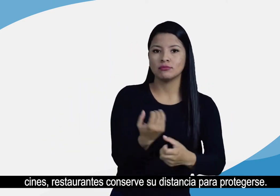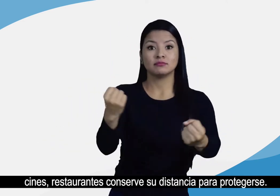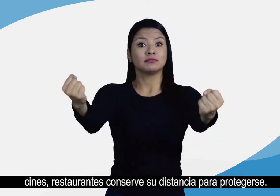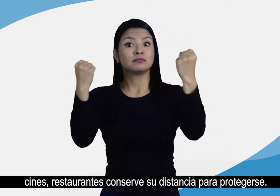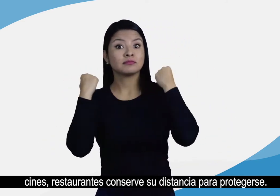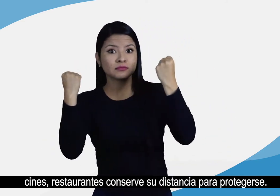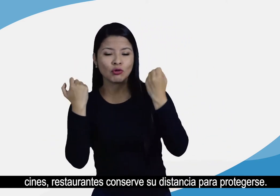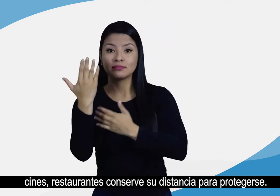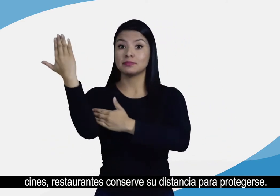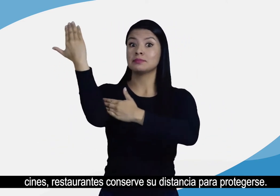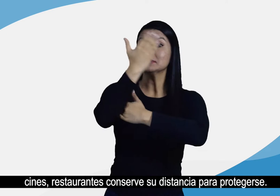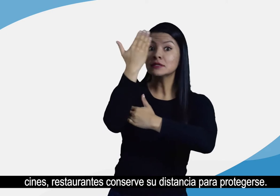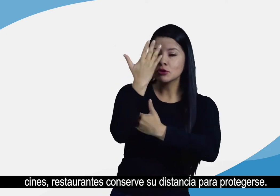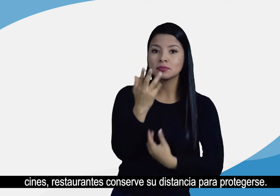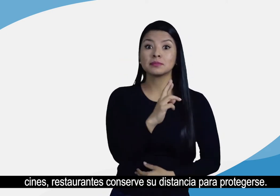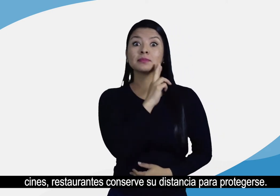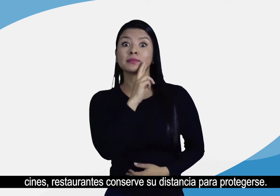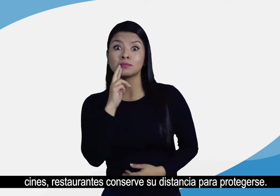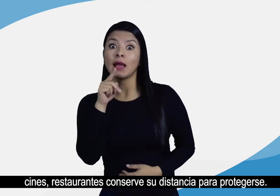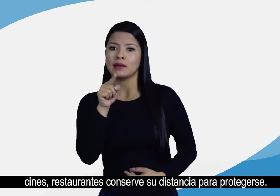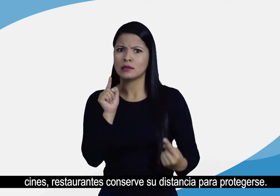restaurantes, conserve su distancia para protegerse.